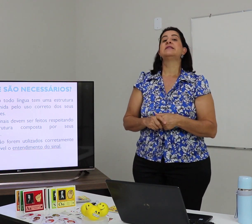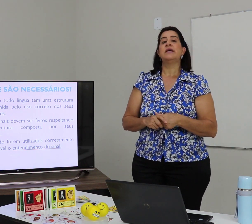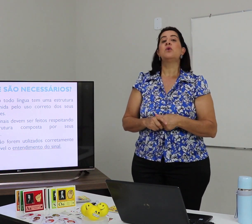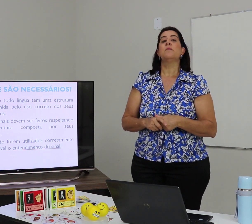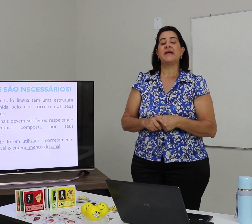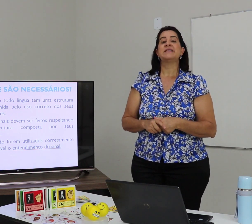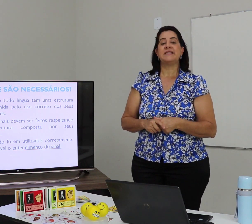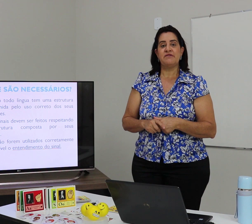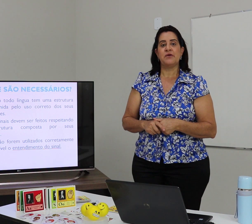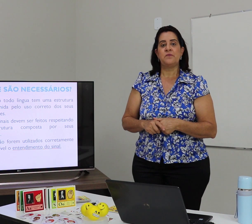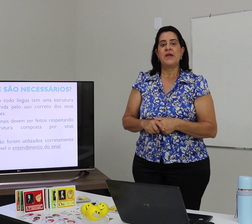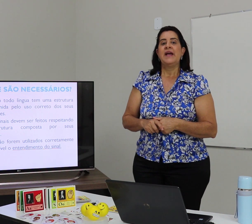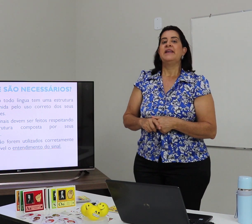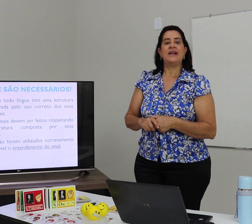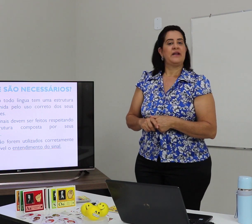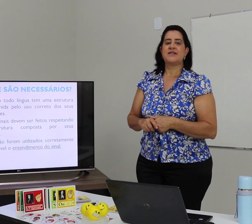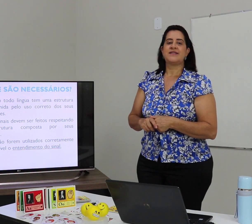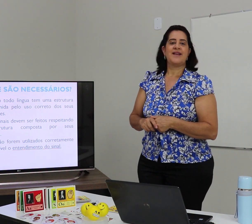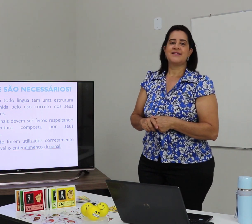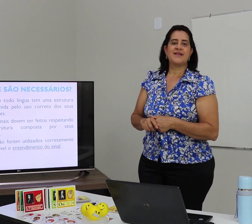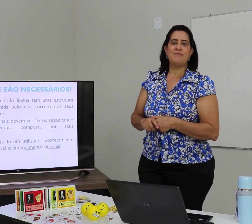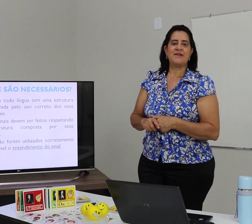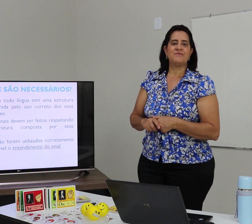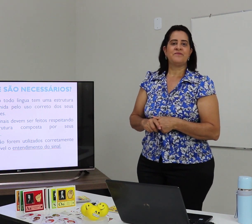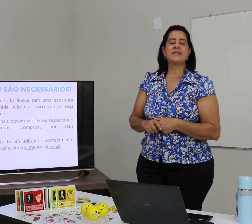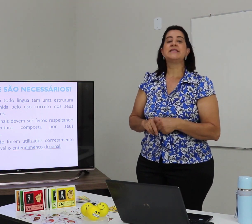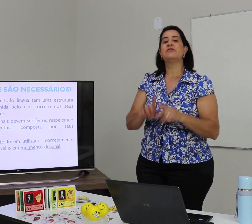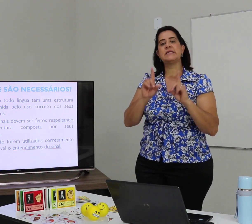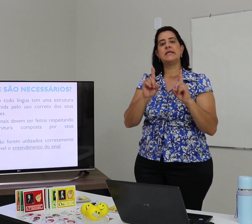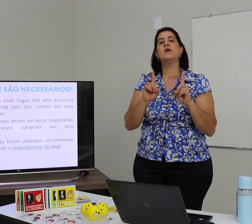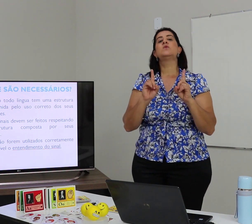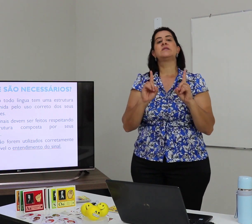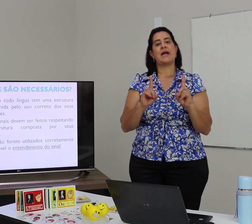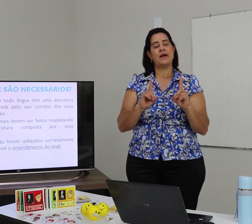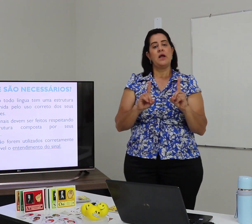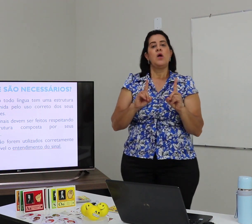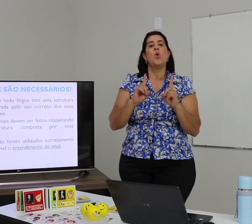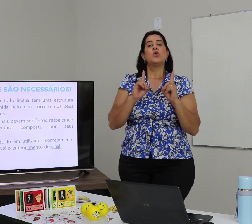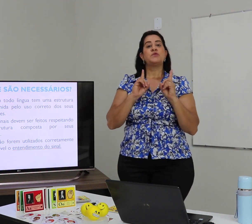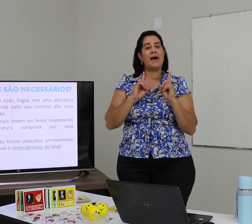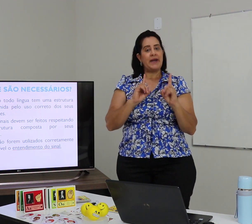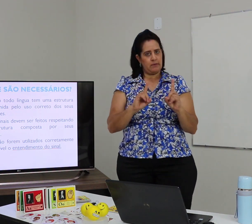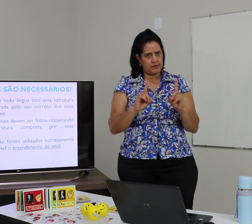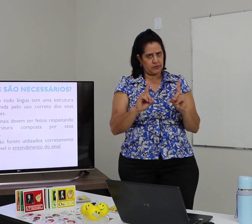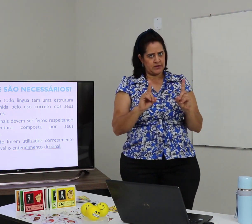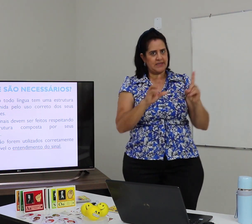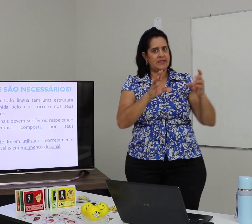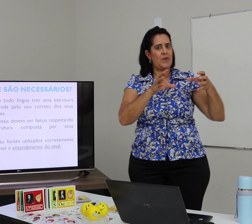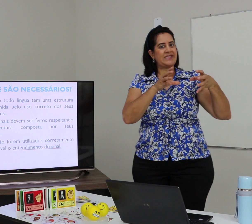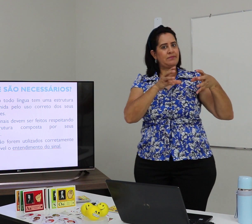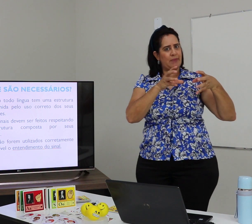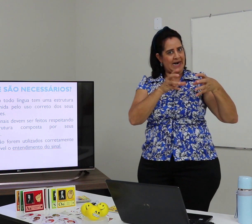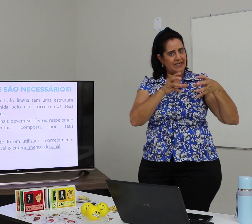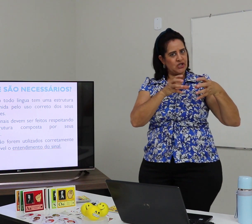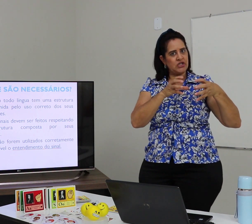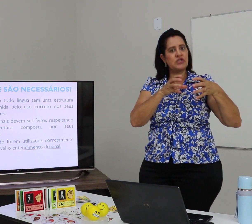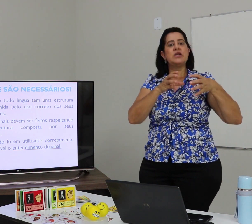ser incompreensível. Na língua de sinais também. Se você não usar os parâmetros, que são as partes